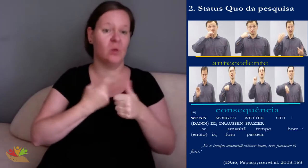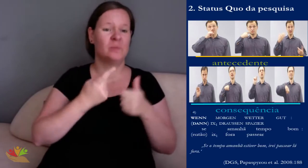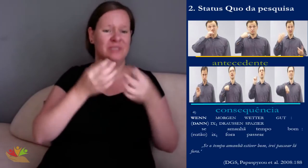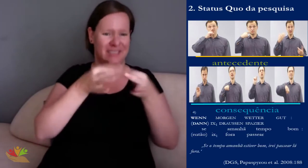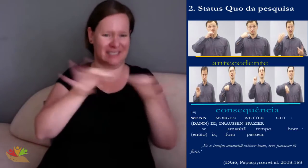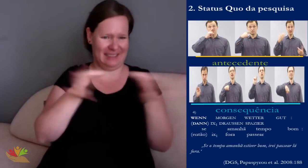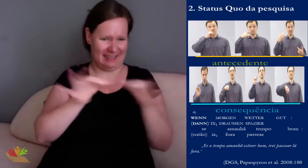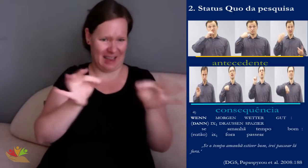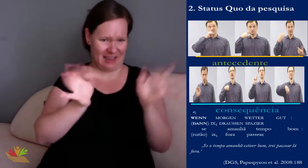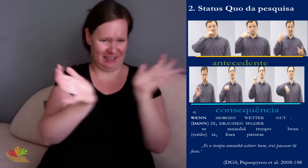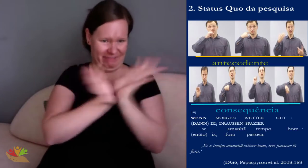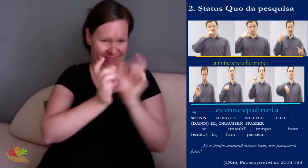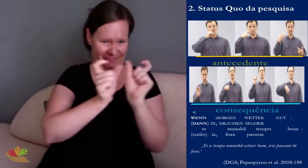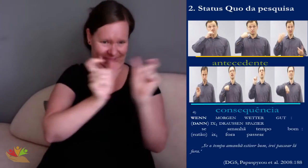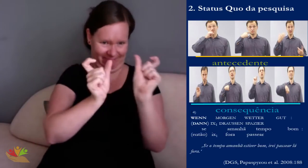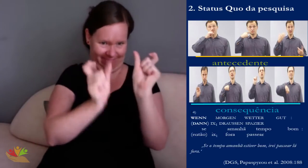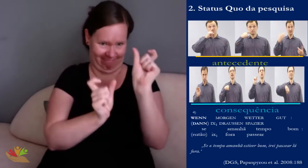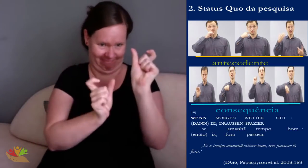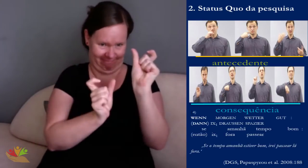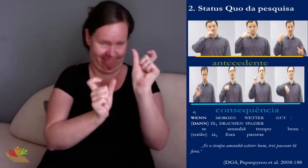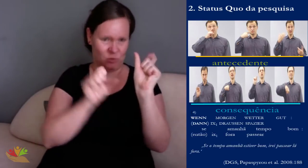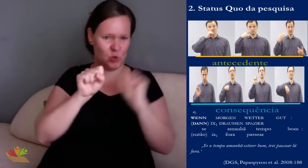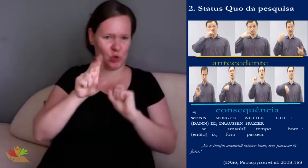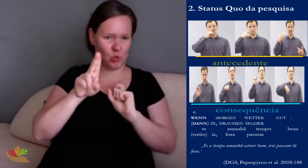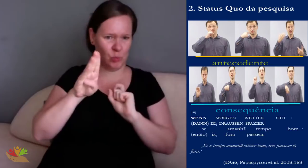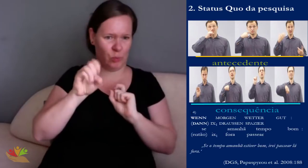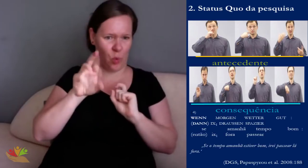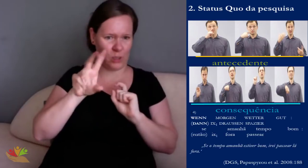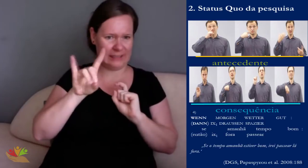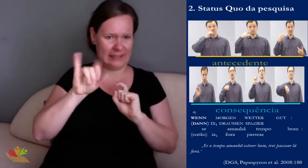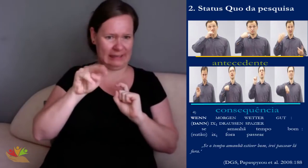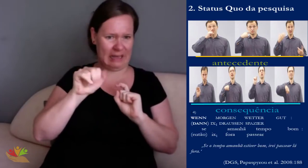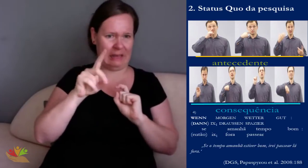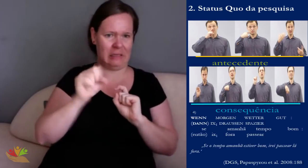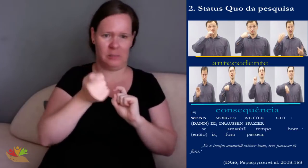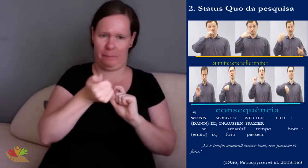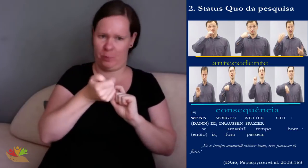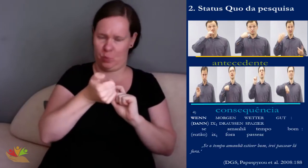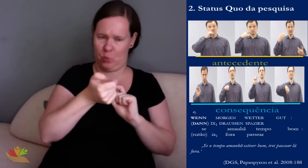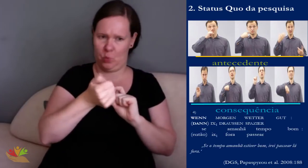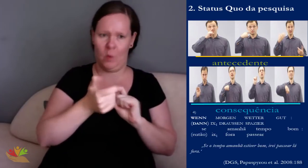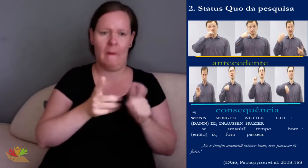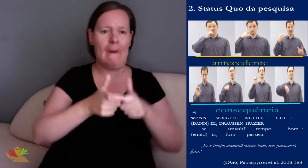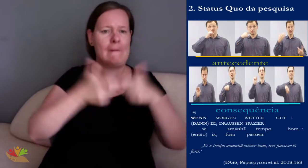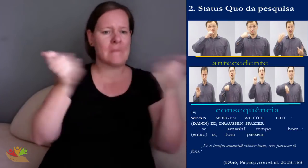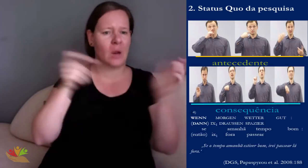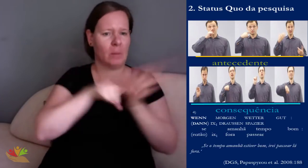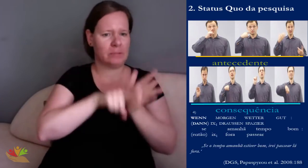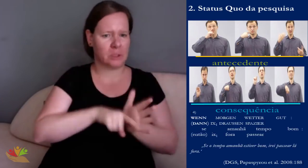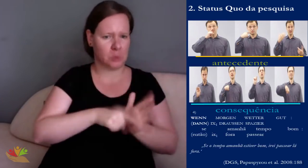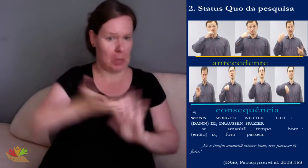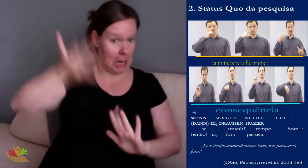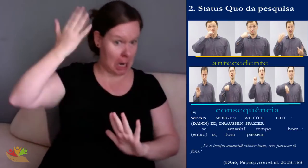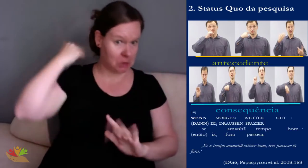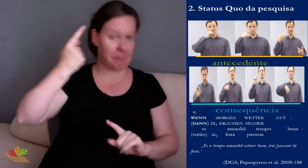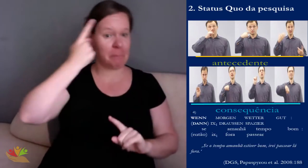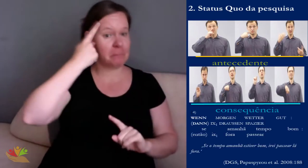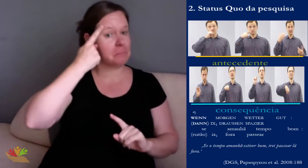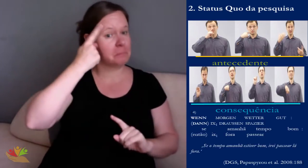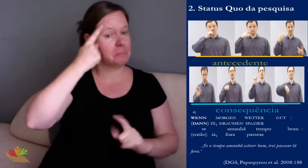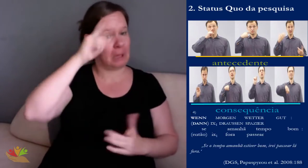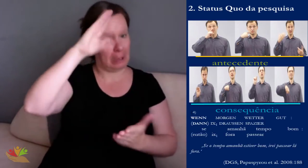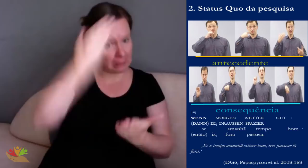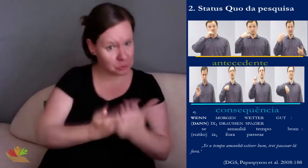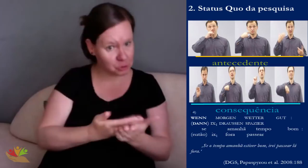Na literatura de língua de sinais, de orações condicionais, ainda tem pouco sendo trabalhado. Então, poucas pessoas ainda fazem pesquisas